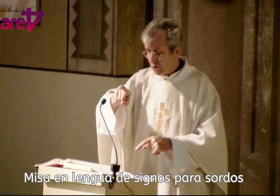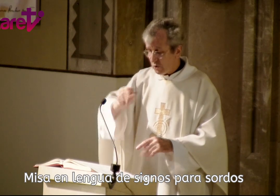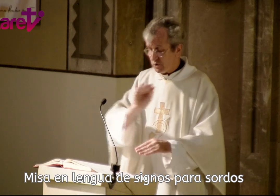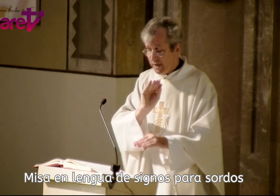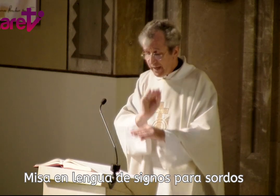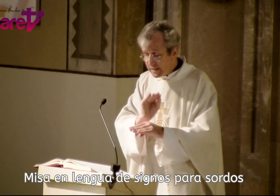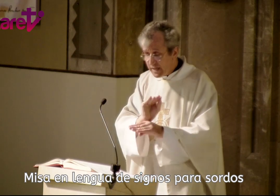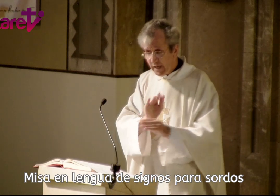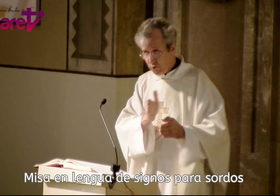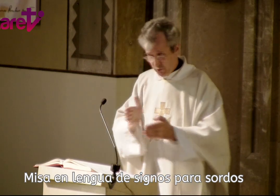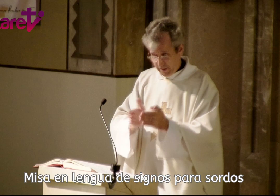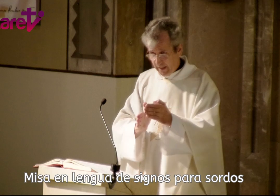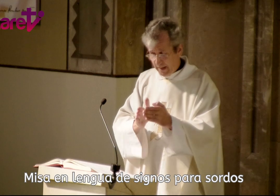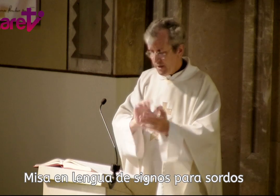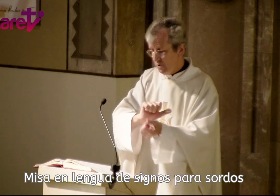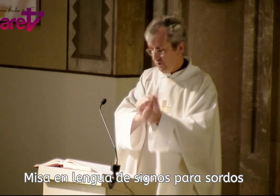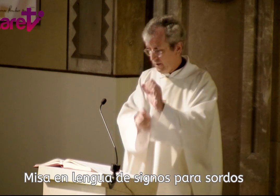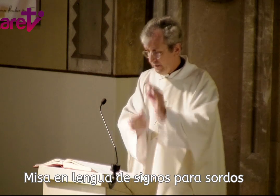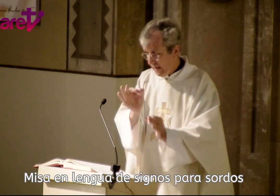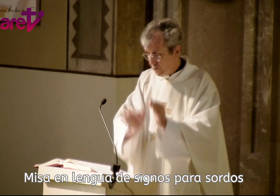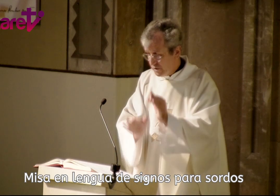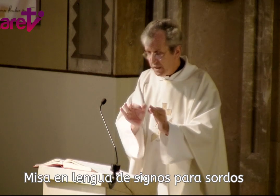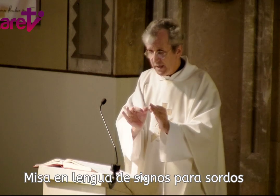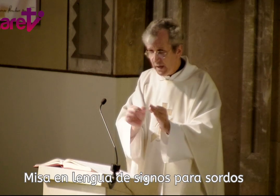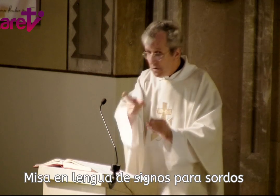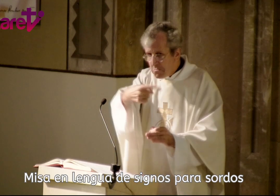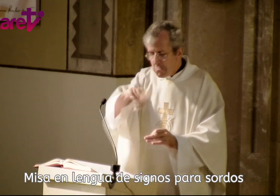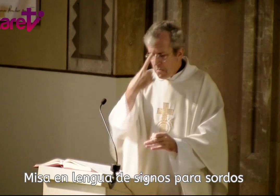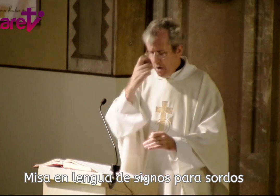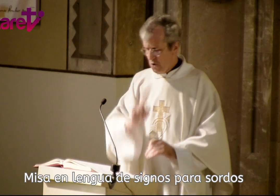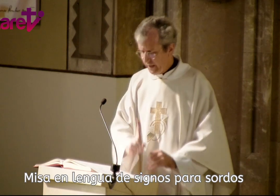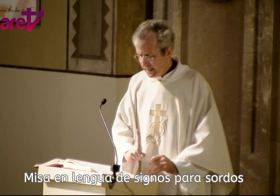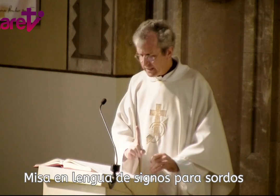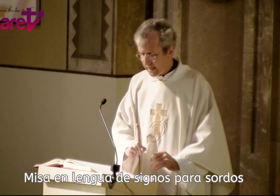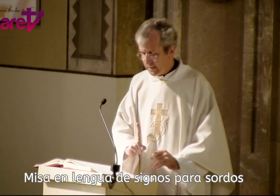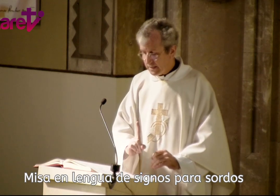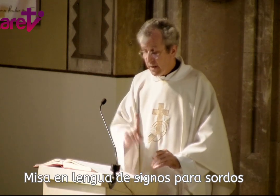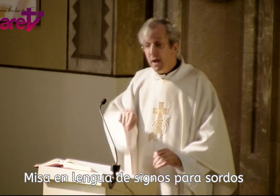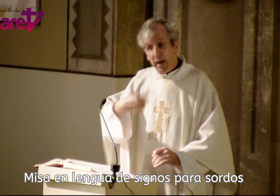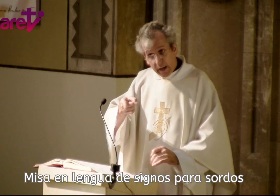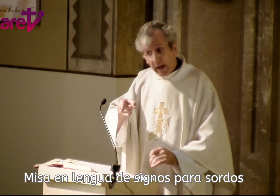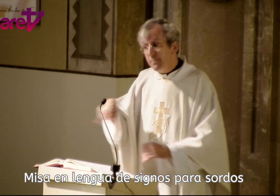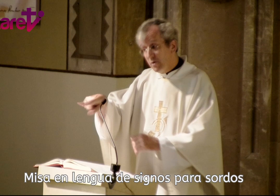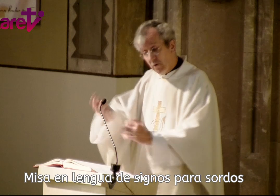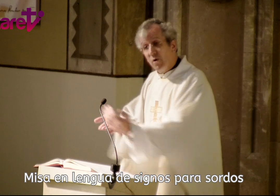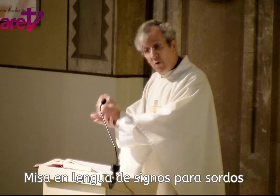a vosotros, enseñándoos el camino de la justicia, no creísteis. En cambio,